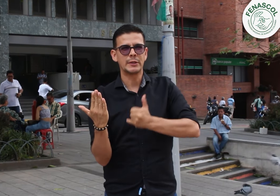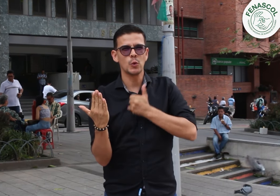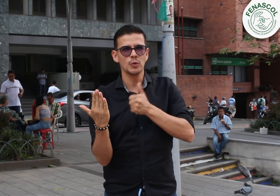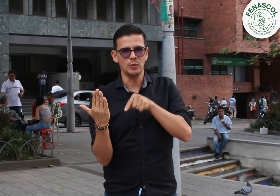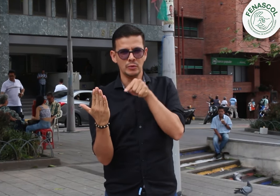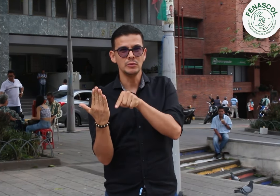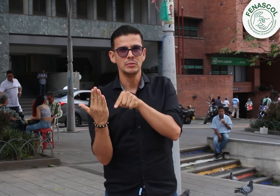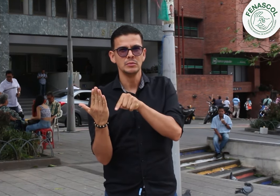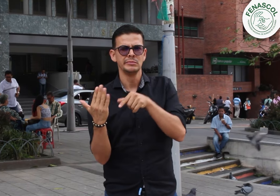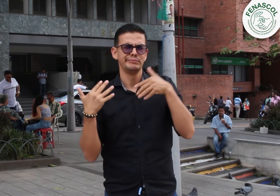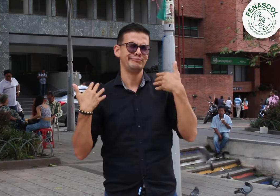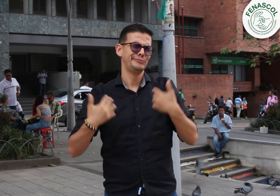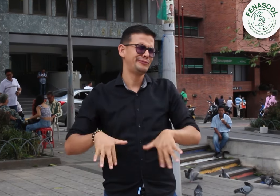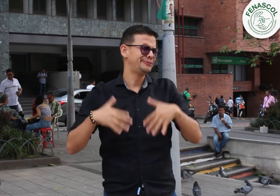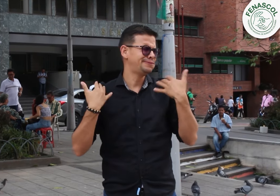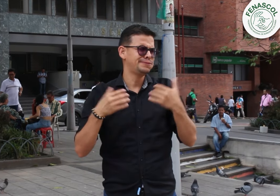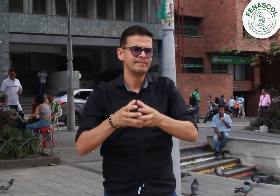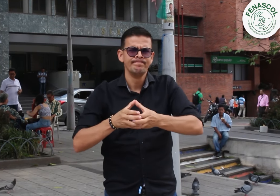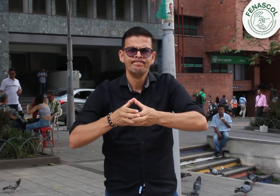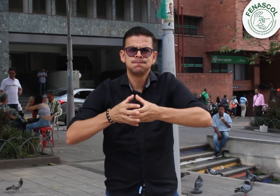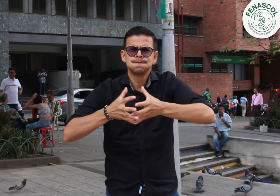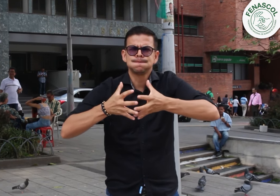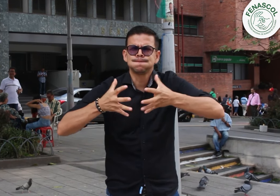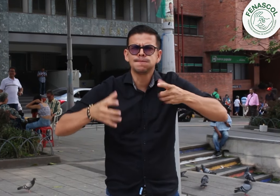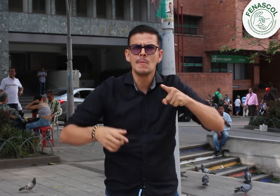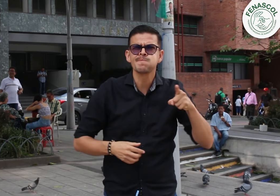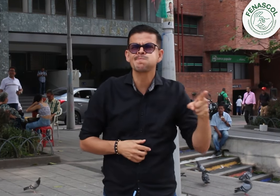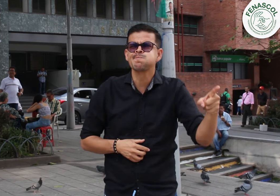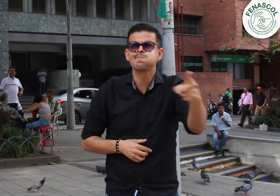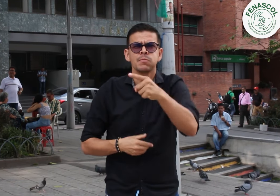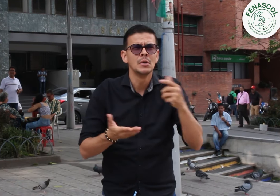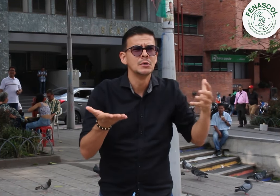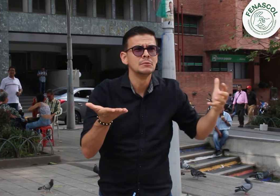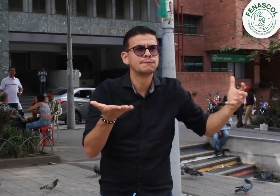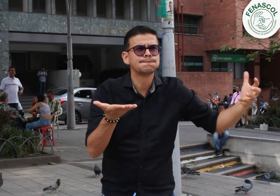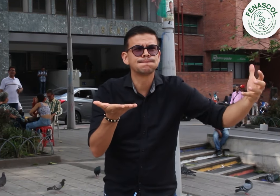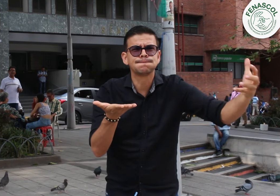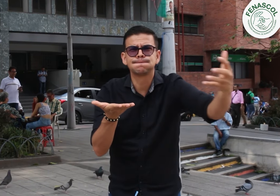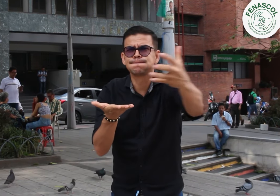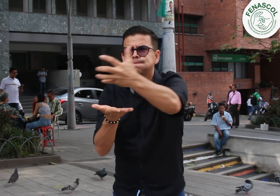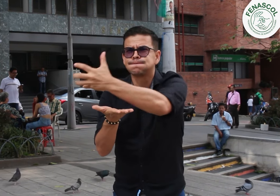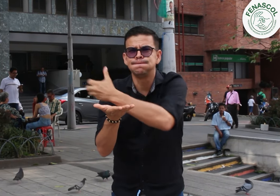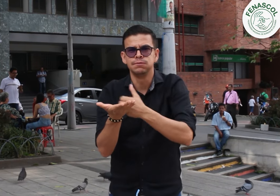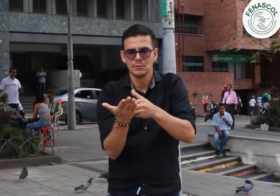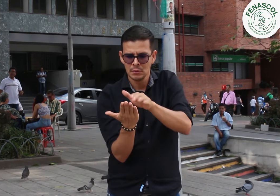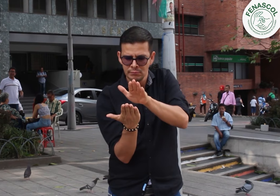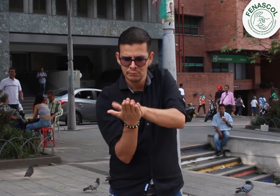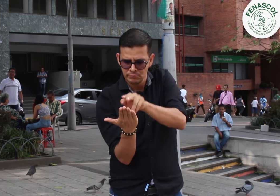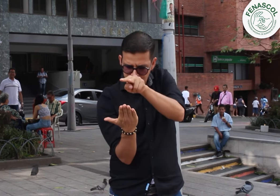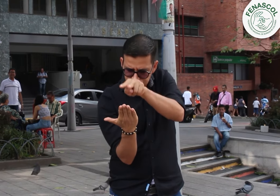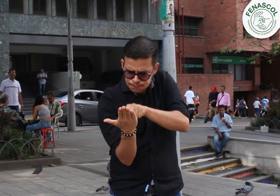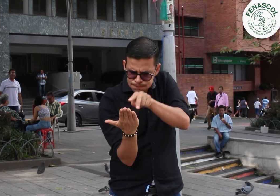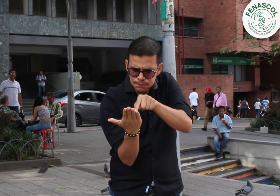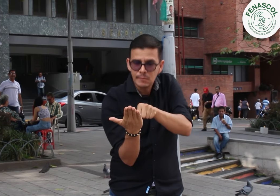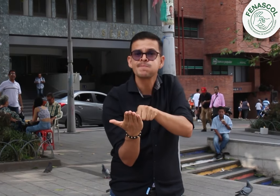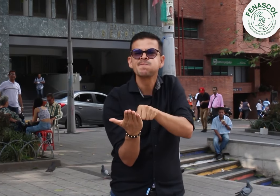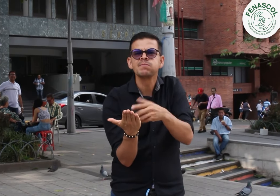jóvenes que se realizó obtuvo bastante participación y a la hora de recopilar información Se evidenciaron resultados desde las